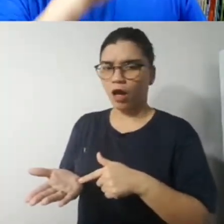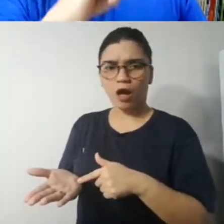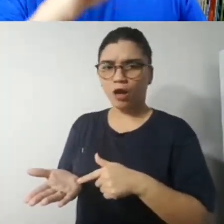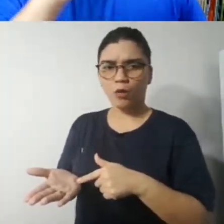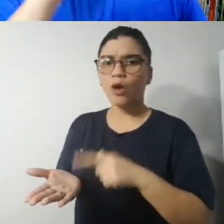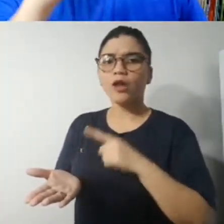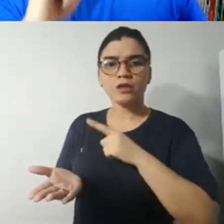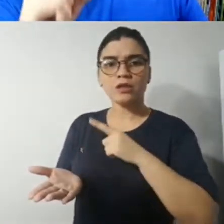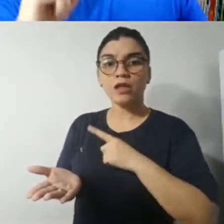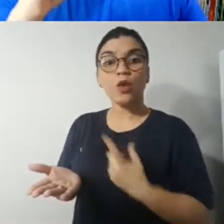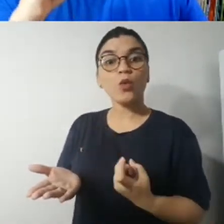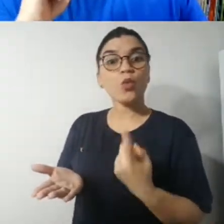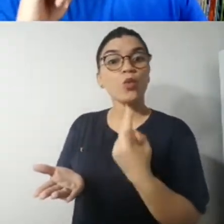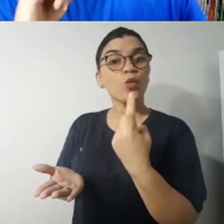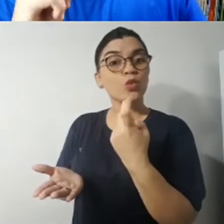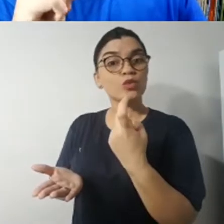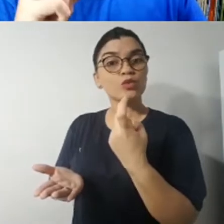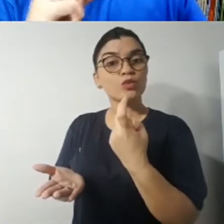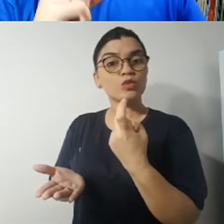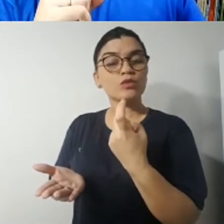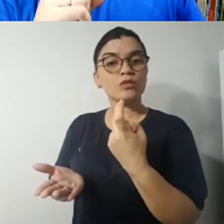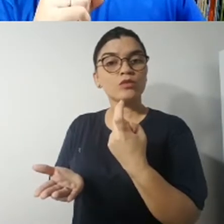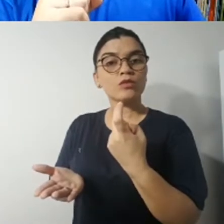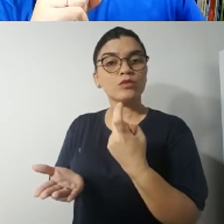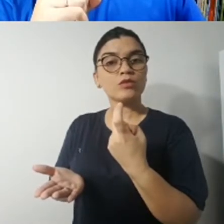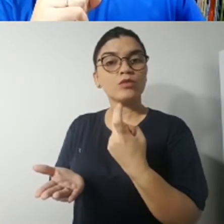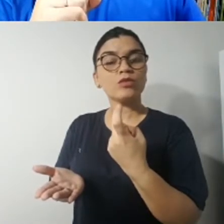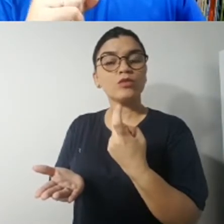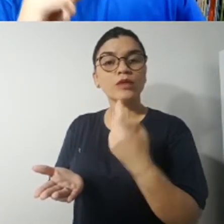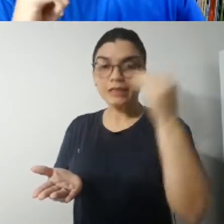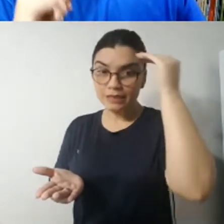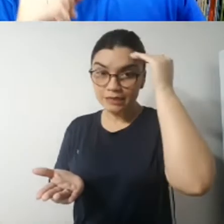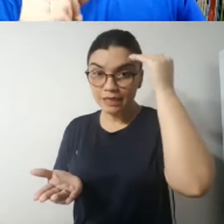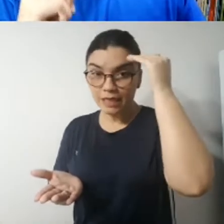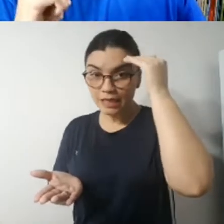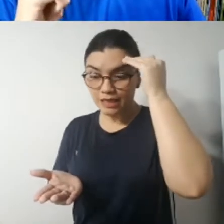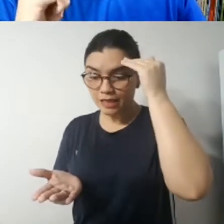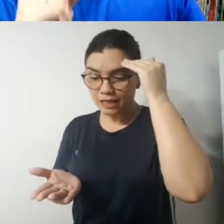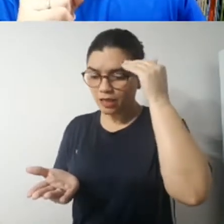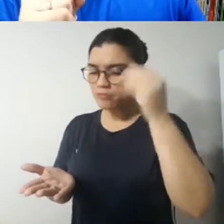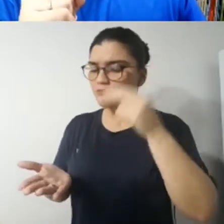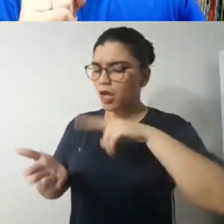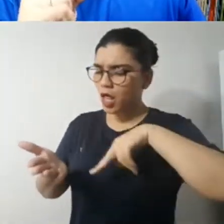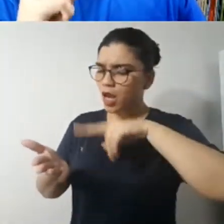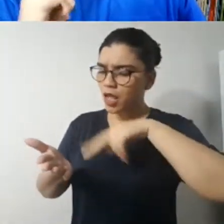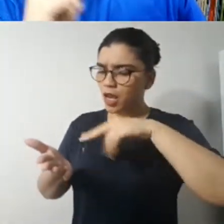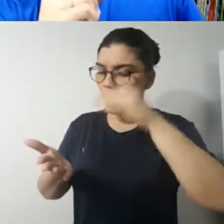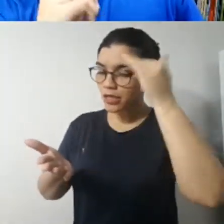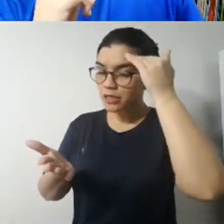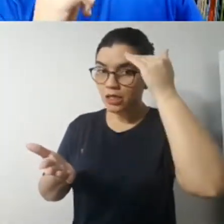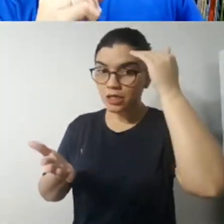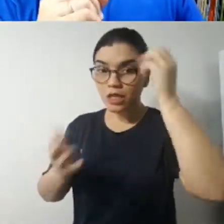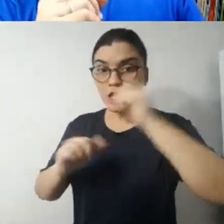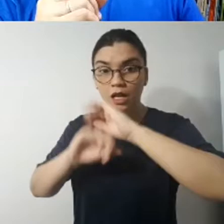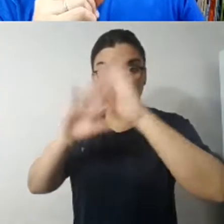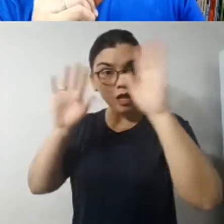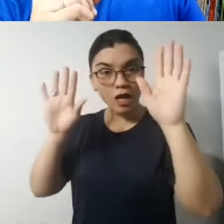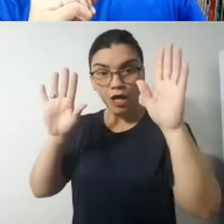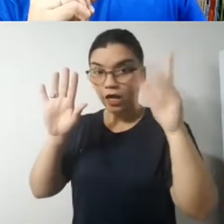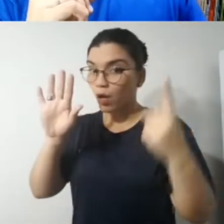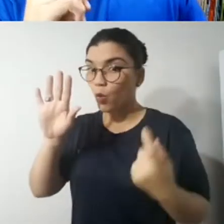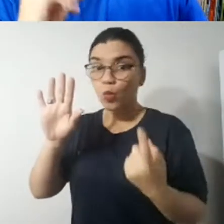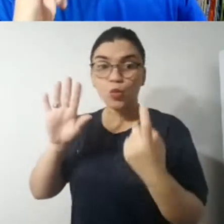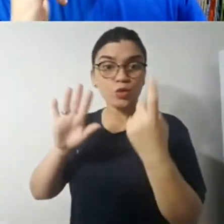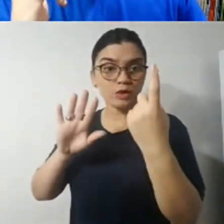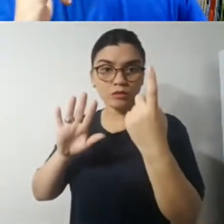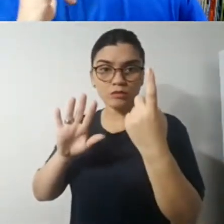única interpretação das Escrituras, certo? A interpretação da verdade, a interpretação correta.